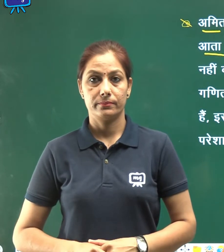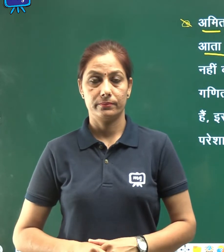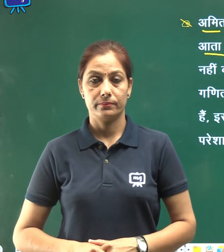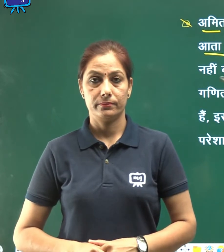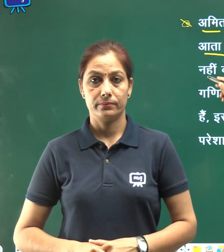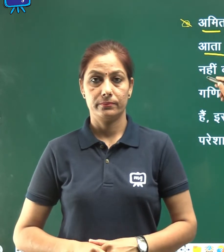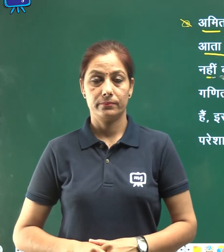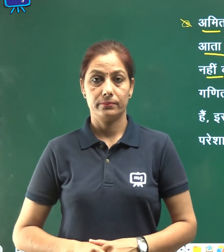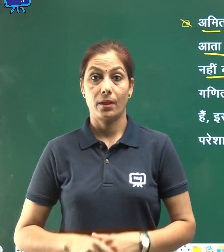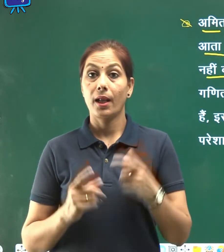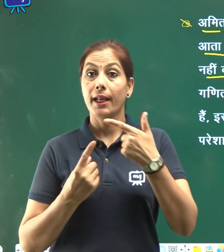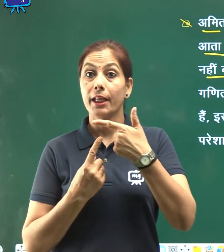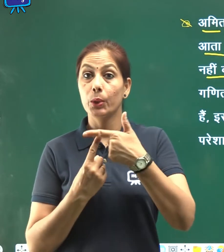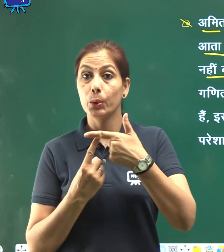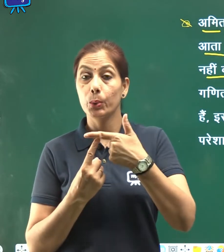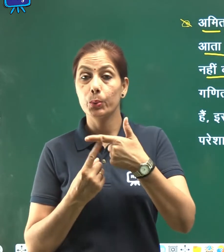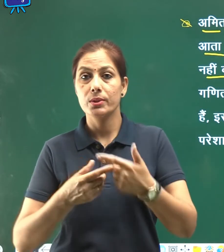ट्यूशन नहीं करने के कारण